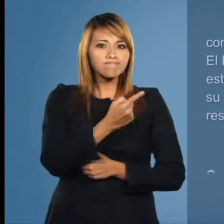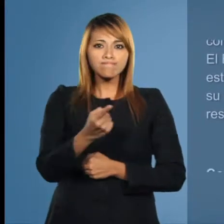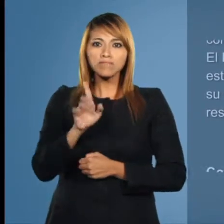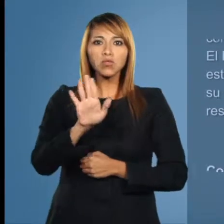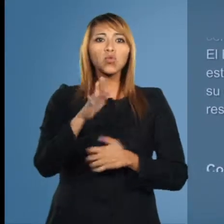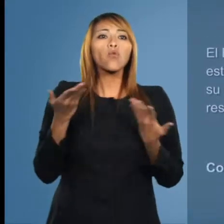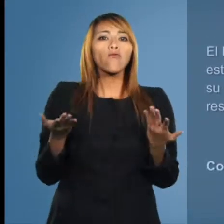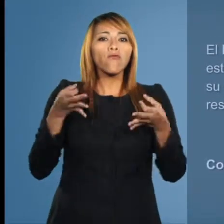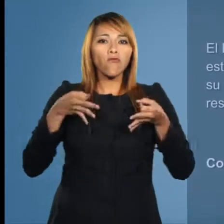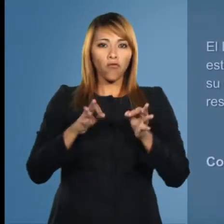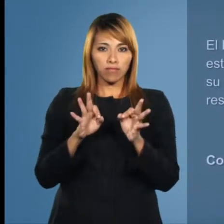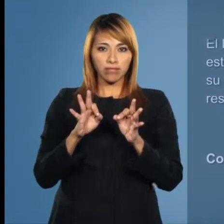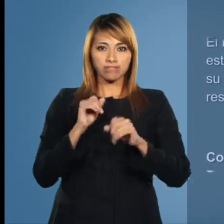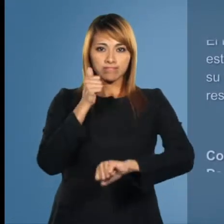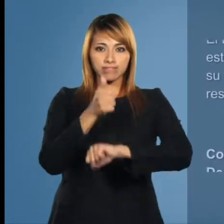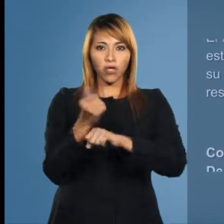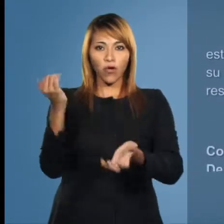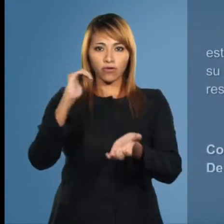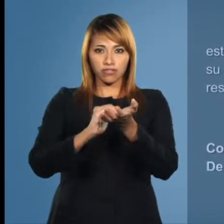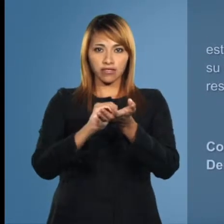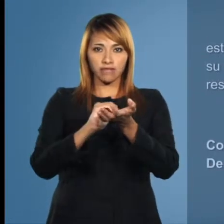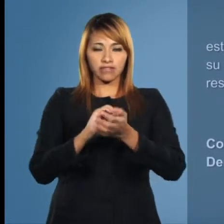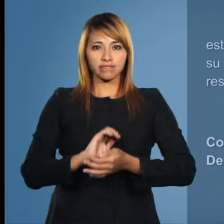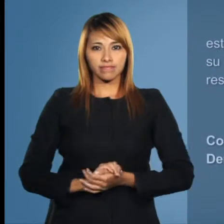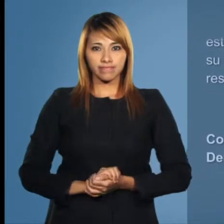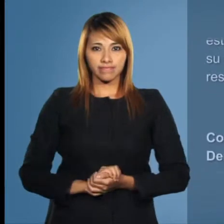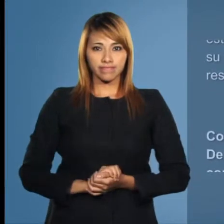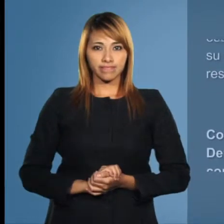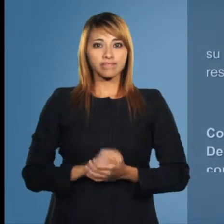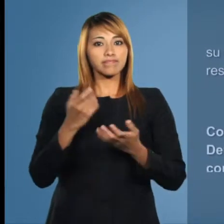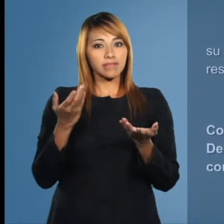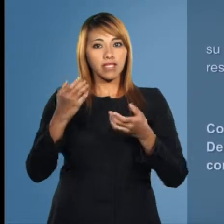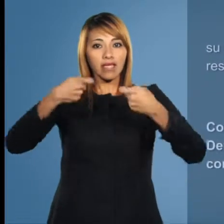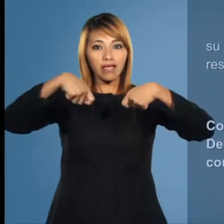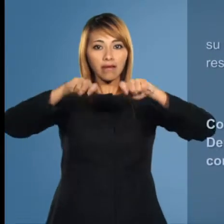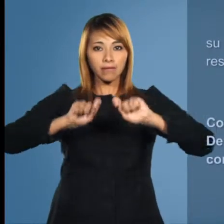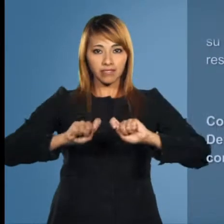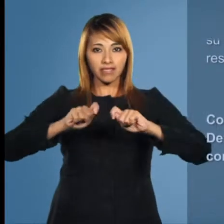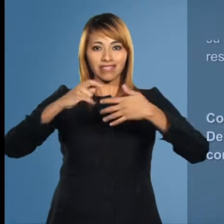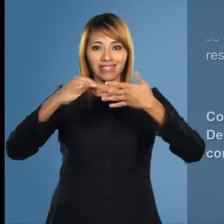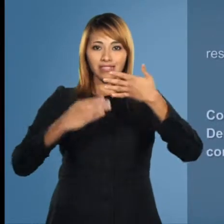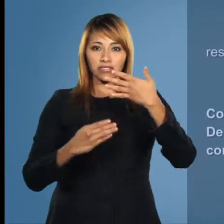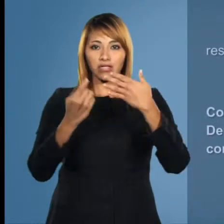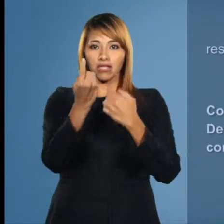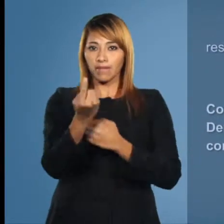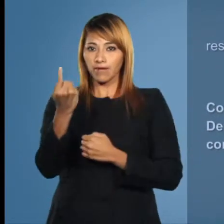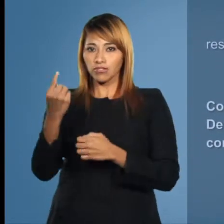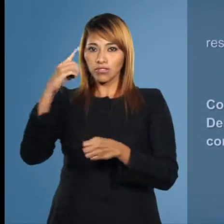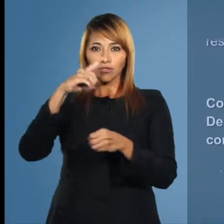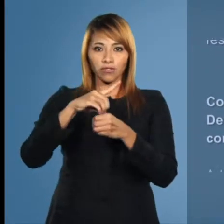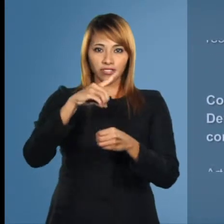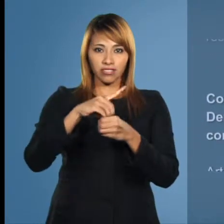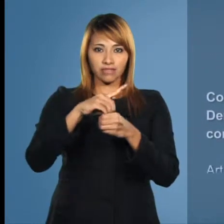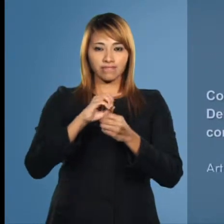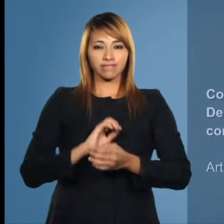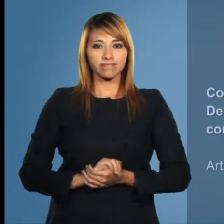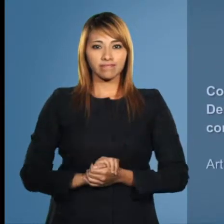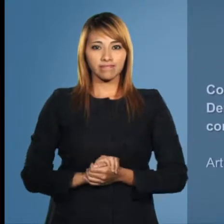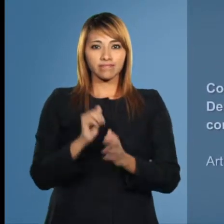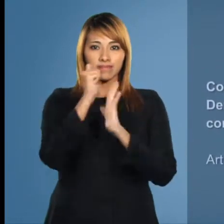conservación y restablecimiento. Convención sobre los derechos de las personas con discapacidad. Artículo